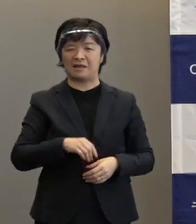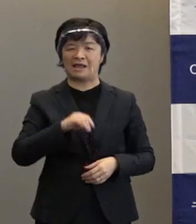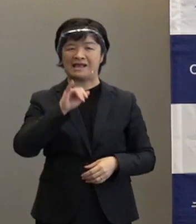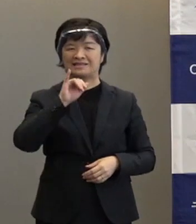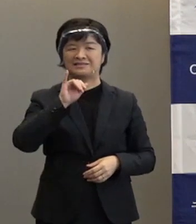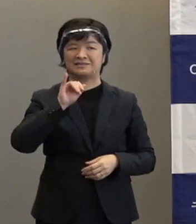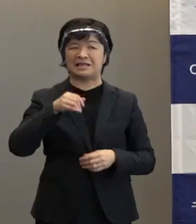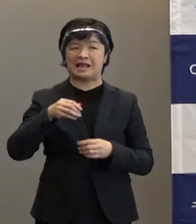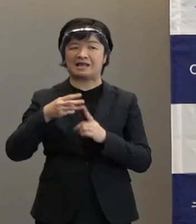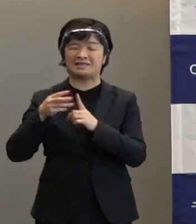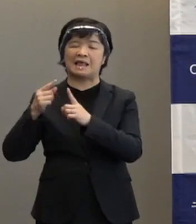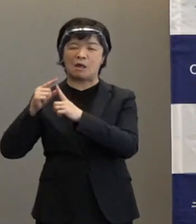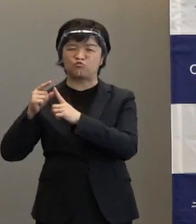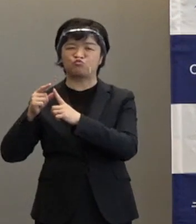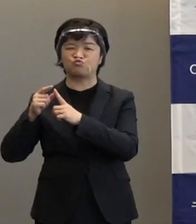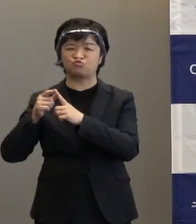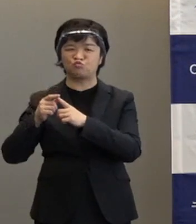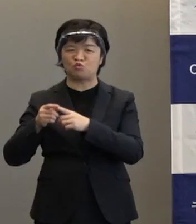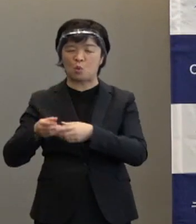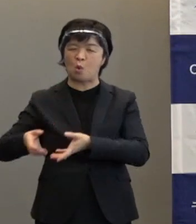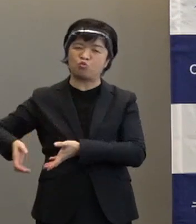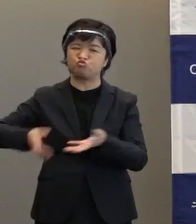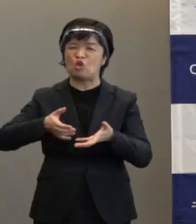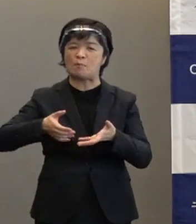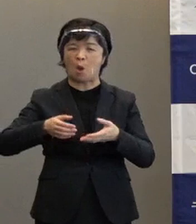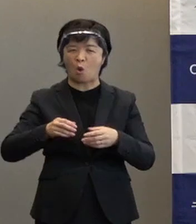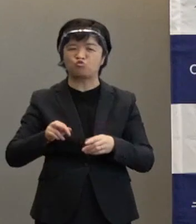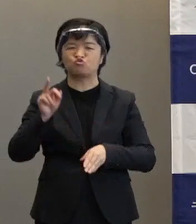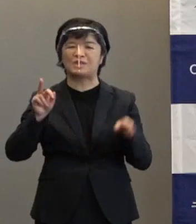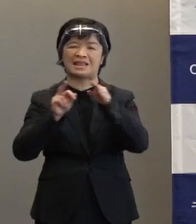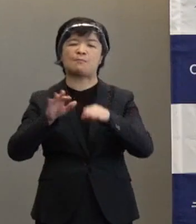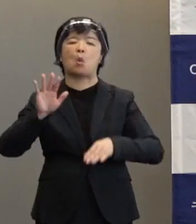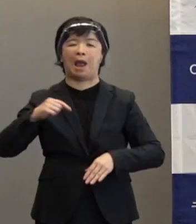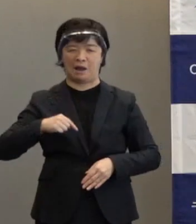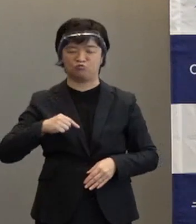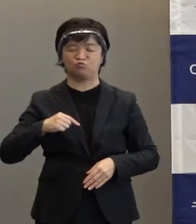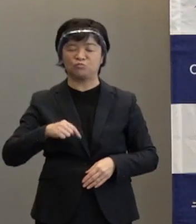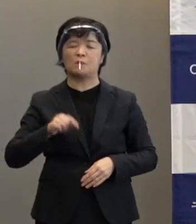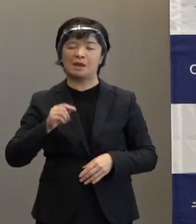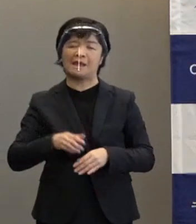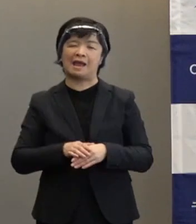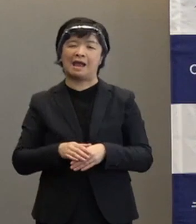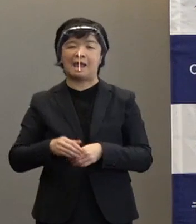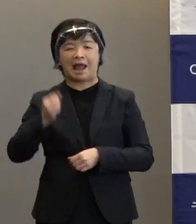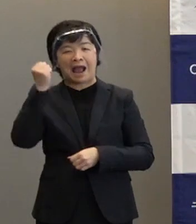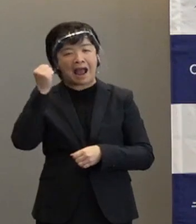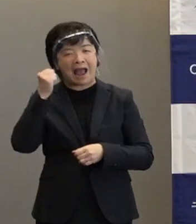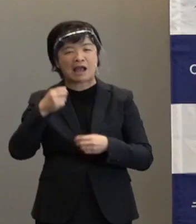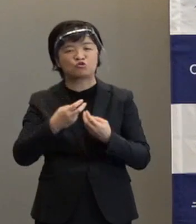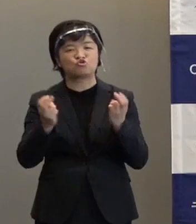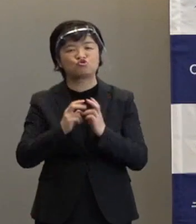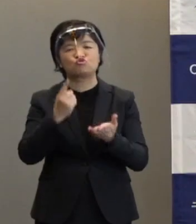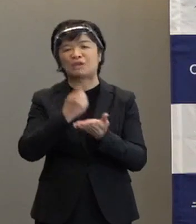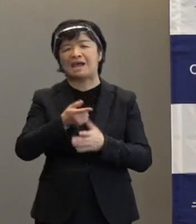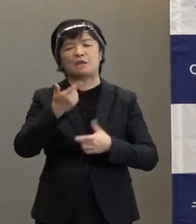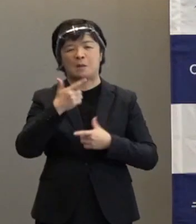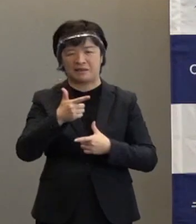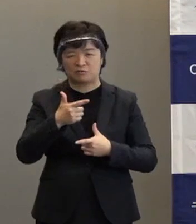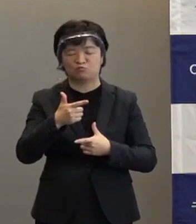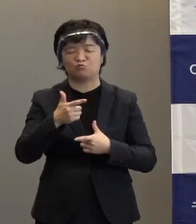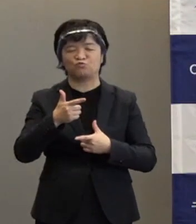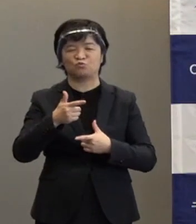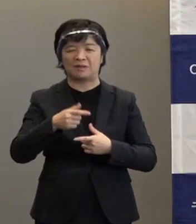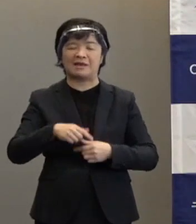ターも設置をされていますけれども、あの決してその選手の、合宿だけではなくて、さまざまな世代であったり審判であ